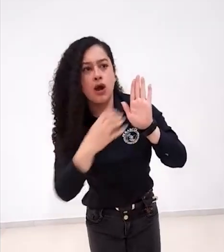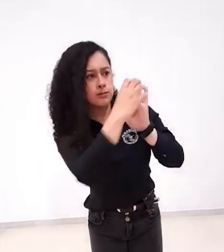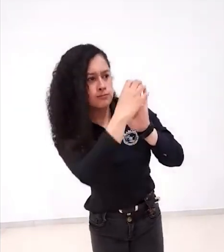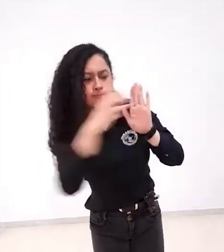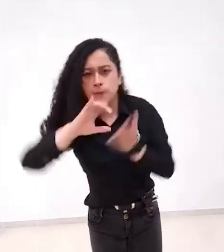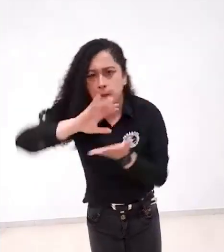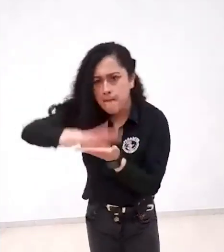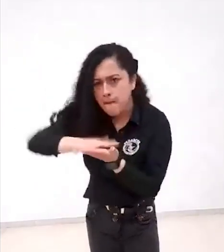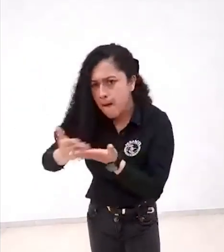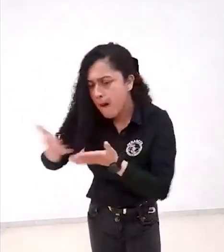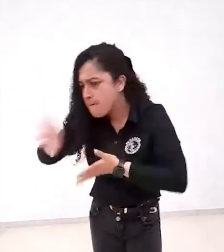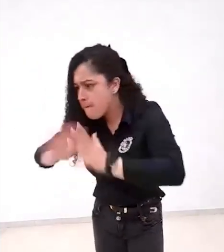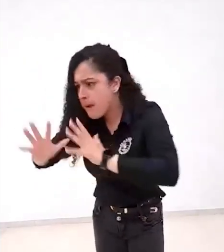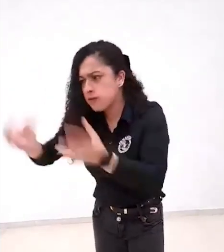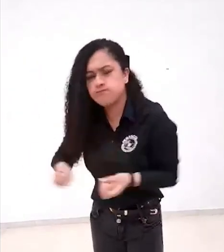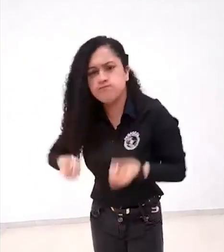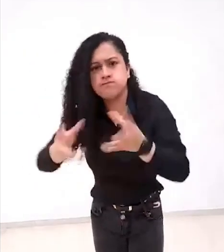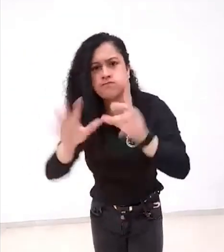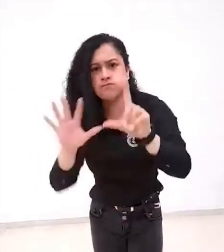ah